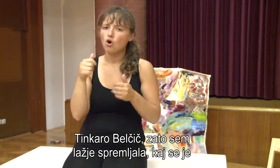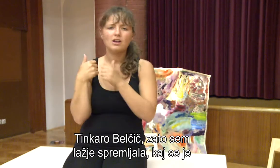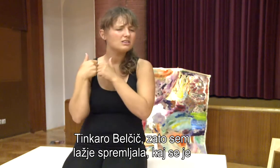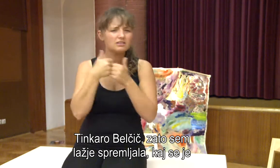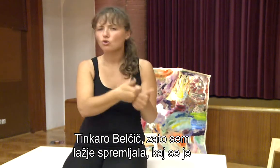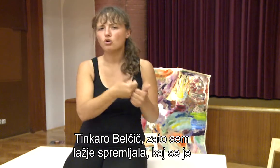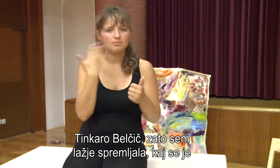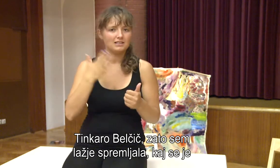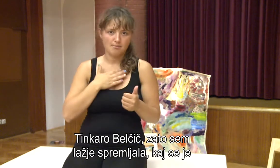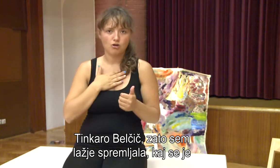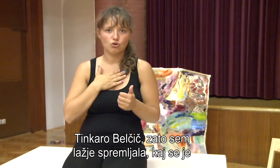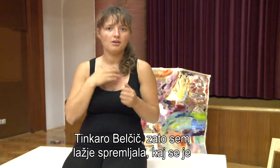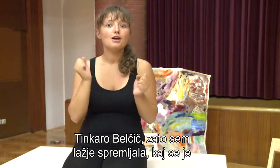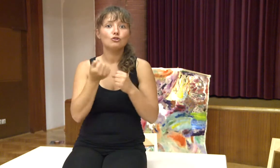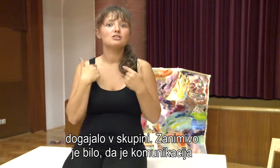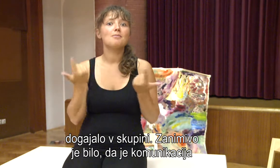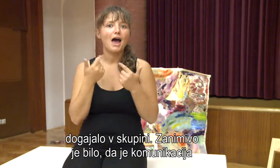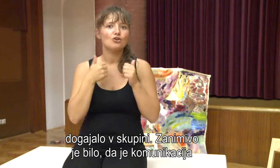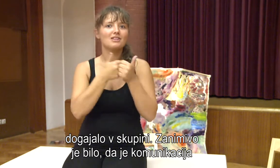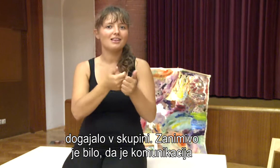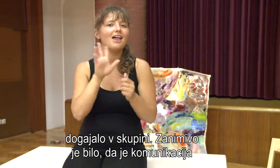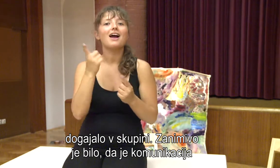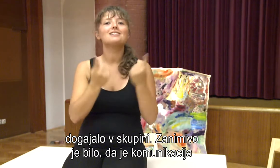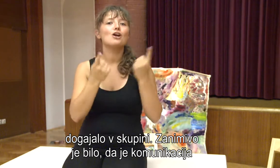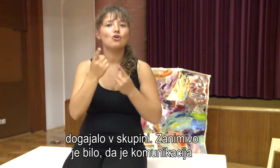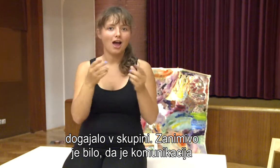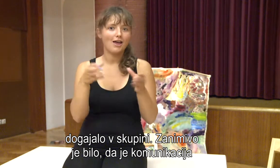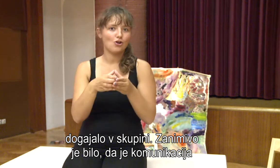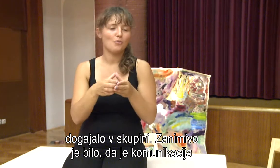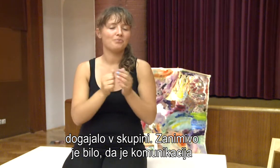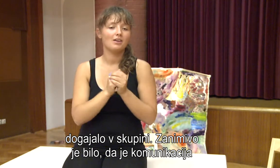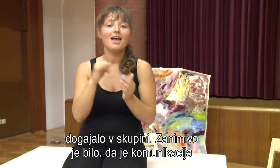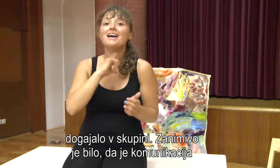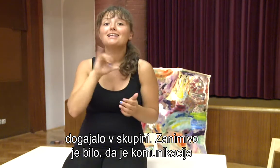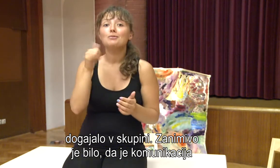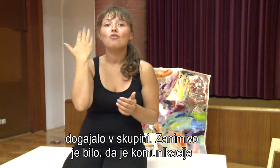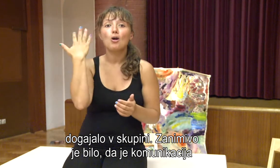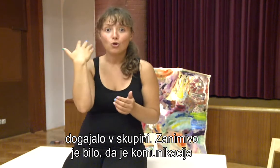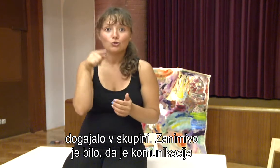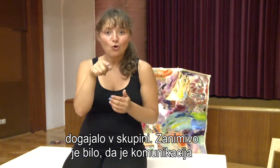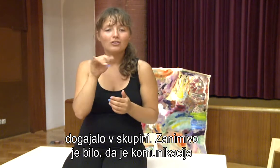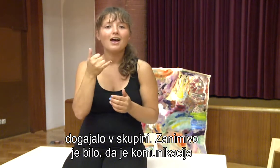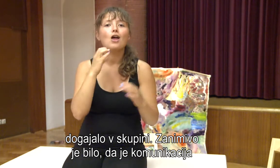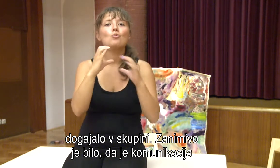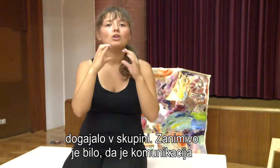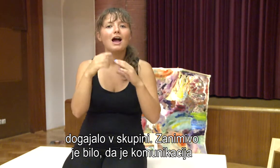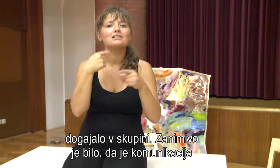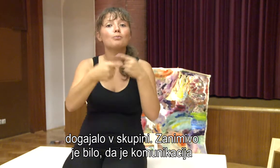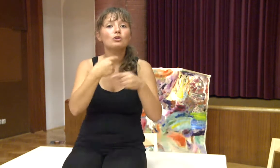je tako bila z mano, da se tam lažje zgledila, kaj se je dogajalo. Zanimivo je bilo to, da je komunikacija